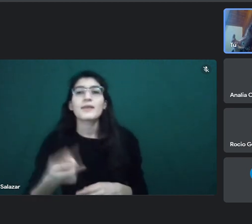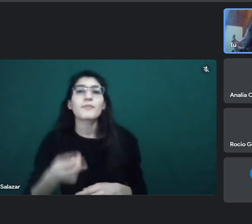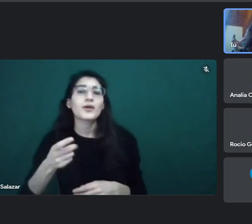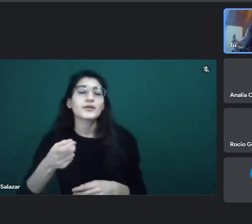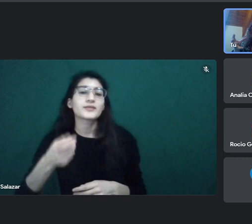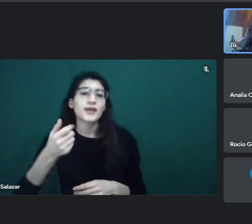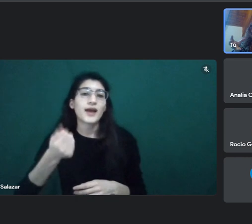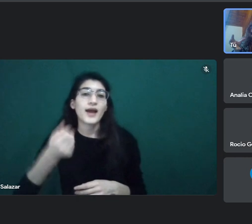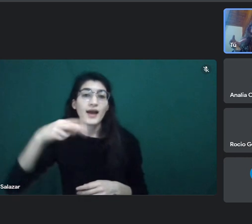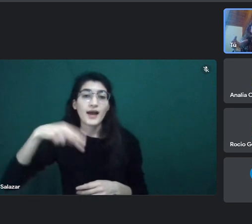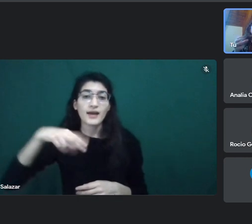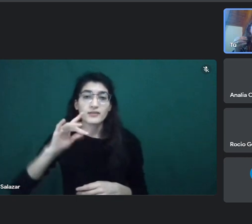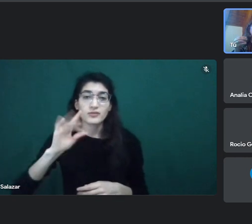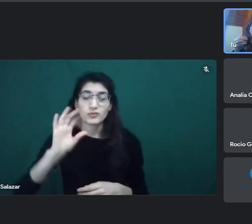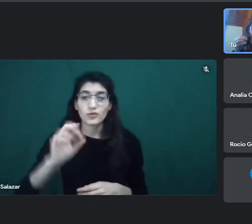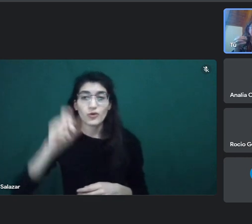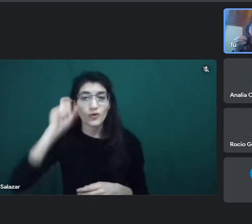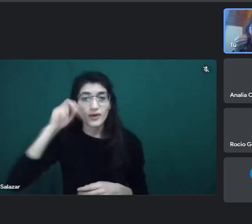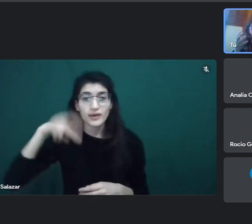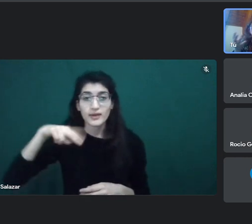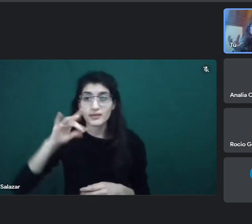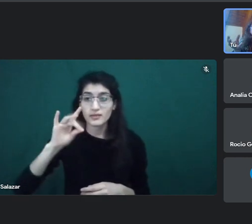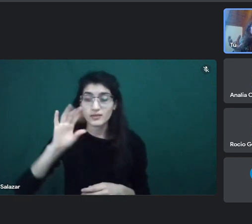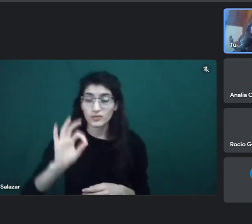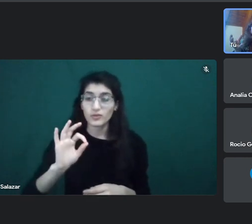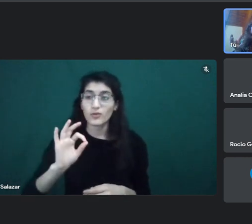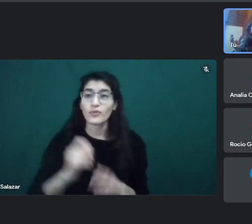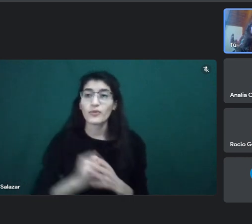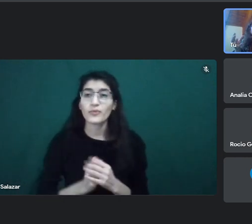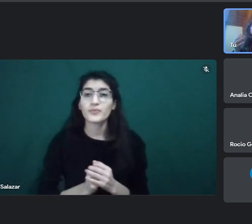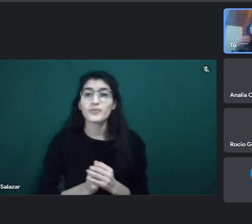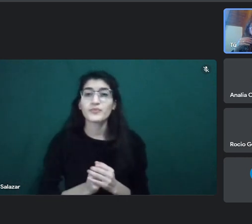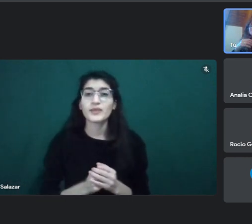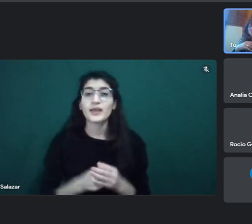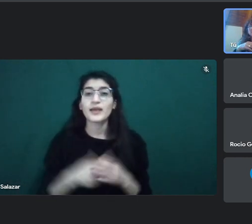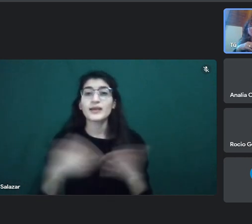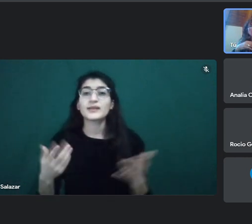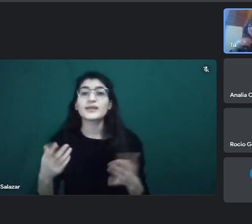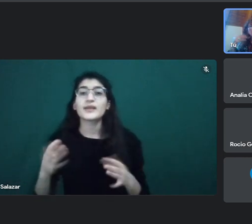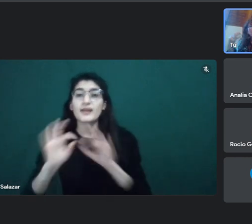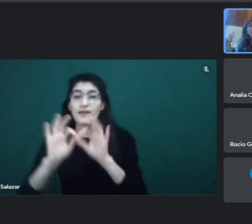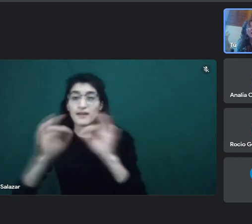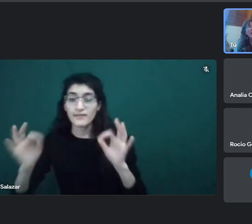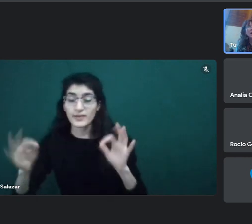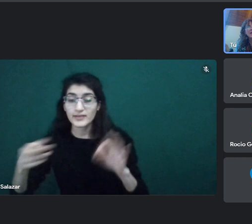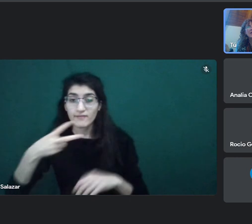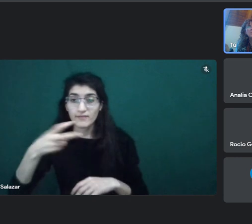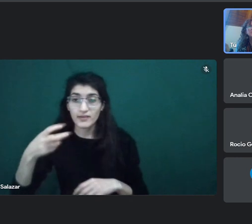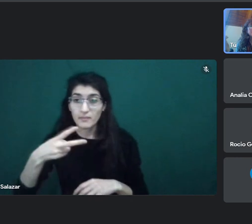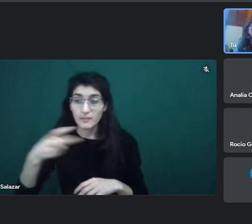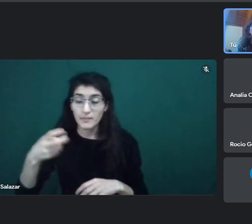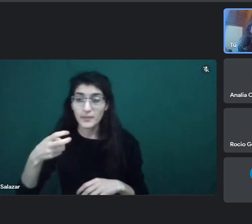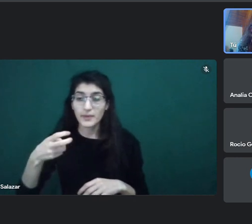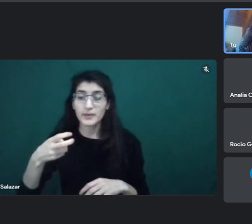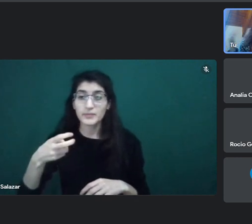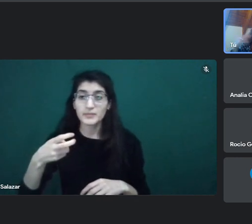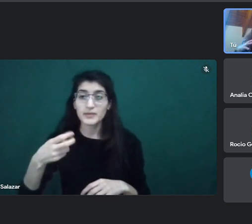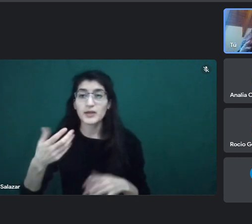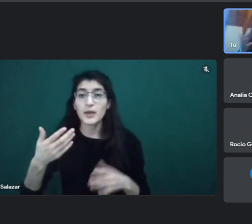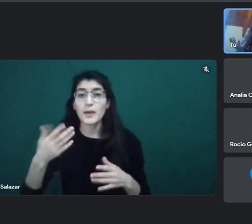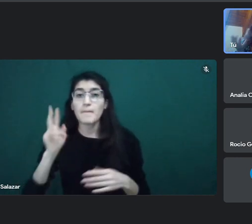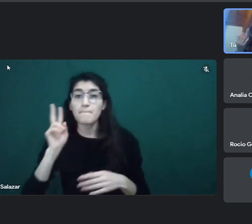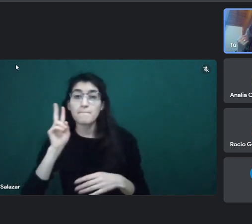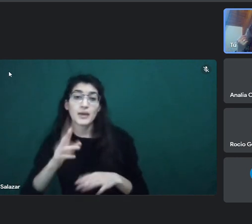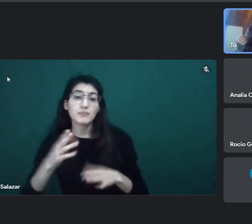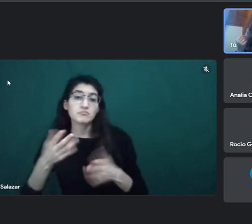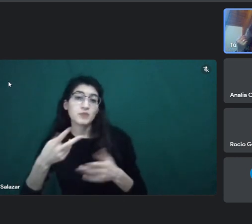Y en los casos de las frases verbales vemos si es simple o compuesta, bueno, que acá